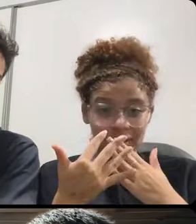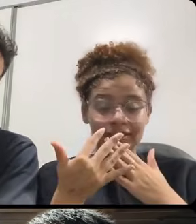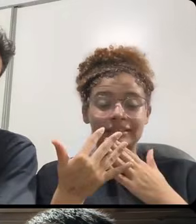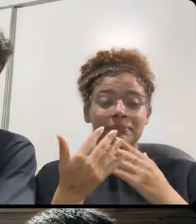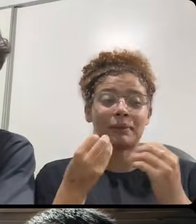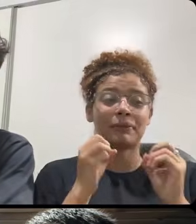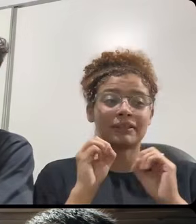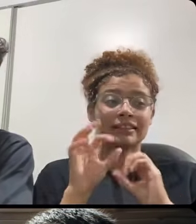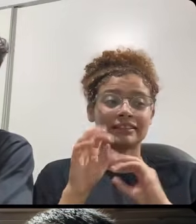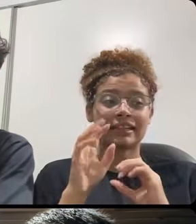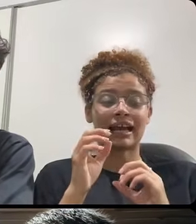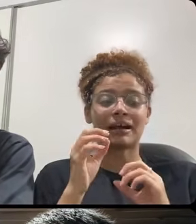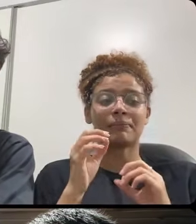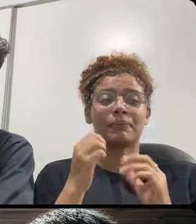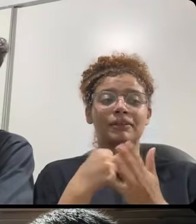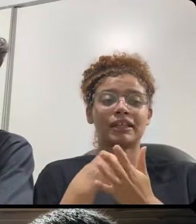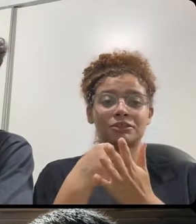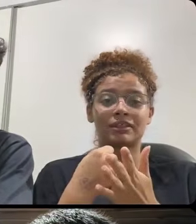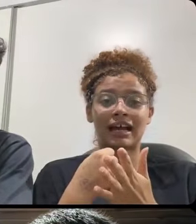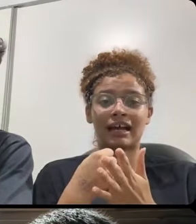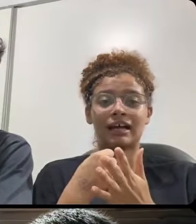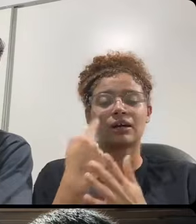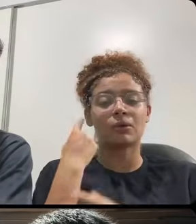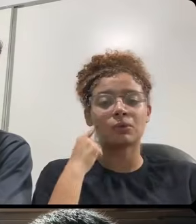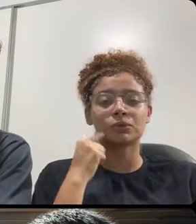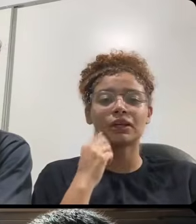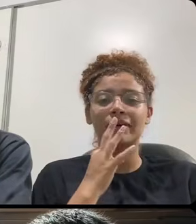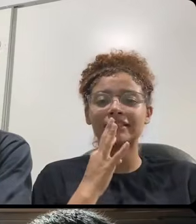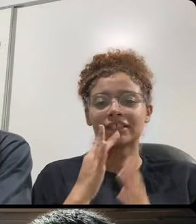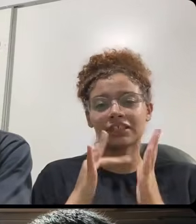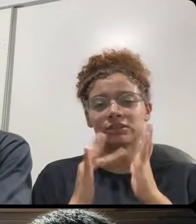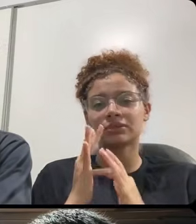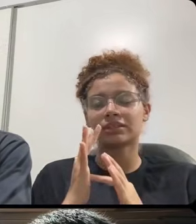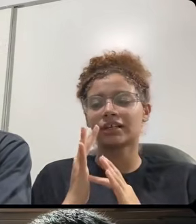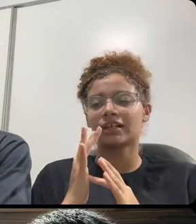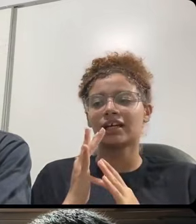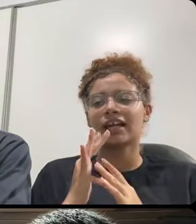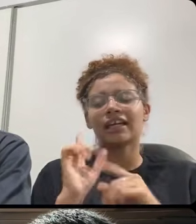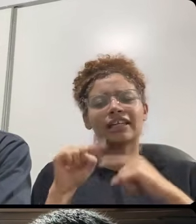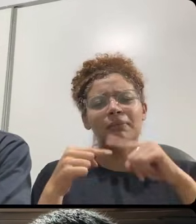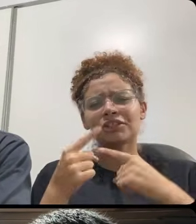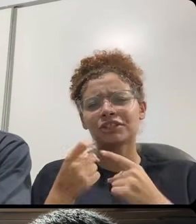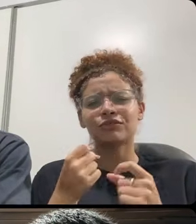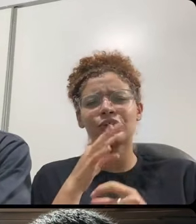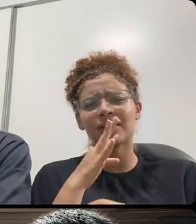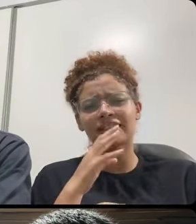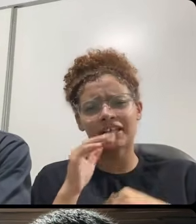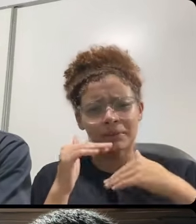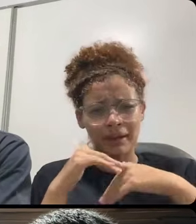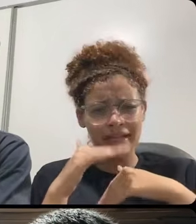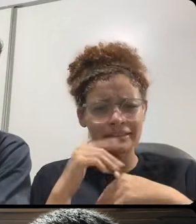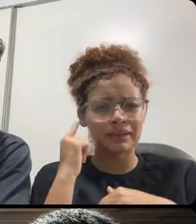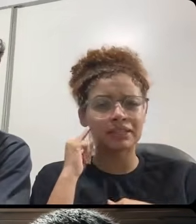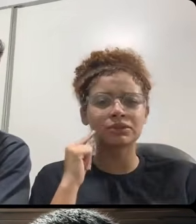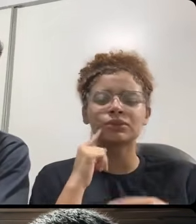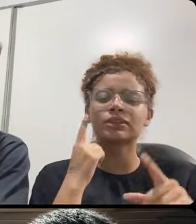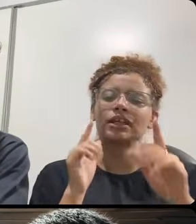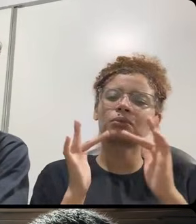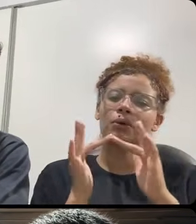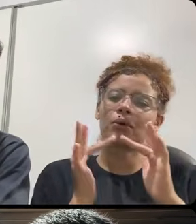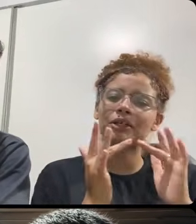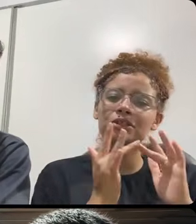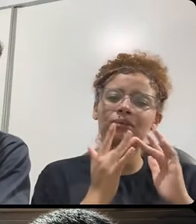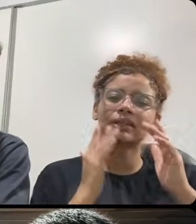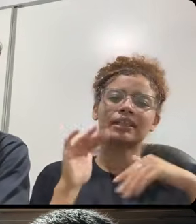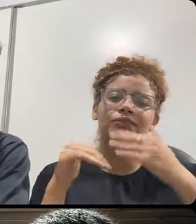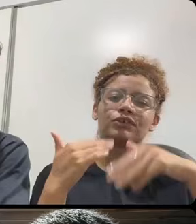a Libras para poder ensinar, para poder ajudar um surdo a conhecer Jesus. E depois disso fui conhecendo mais surdos,